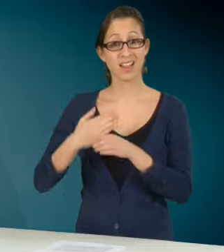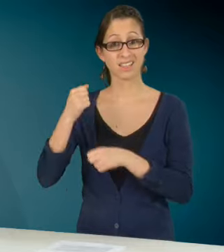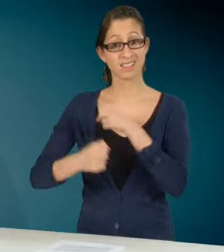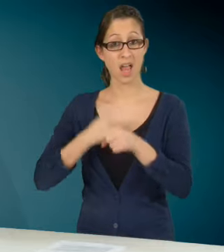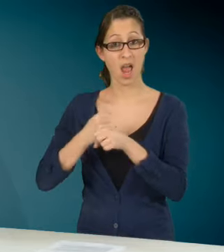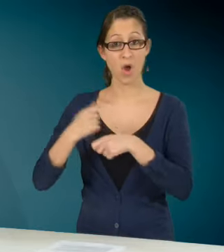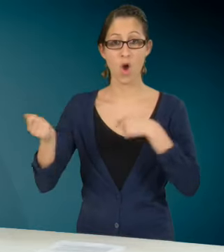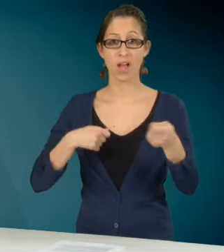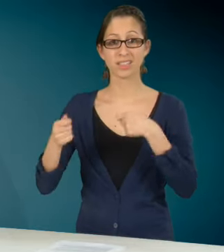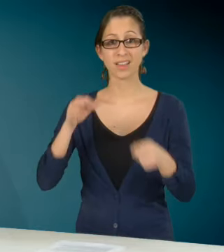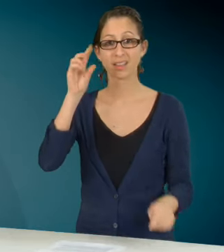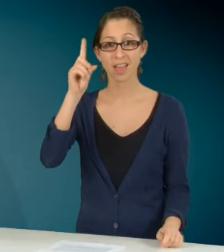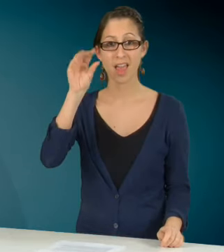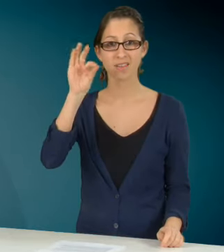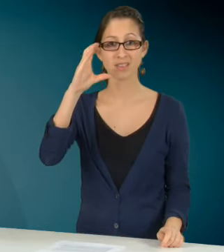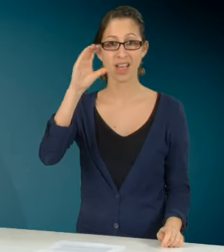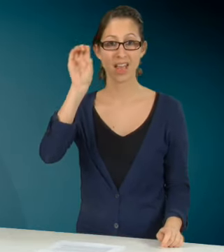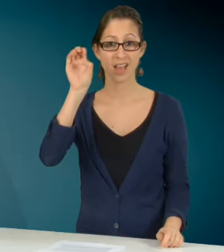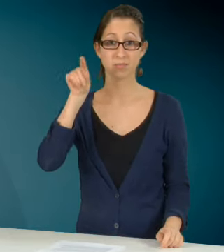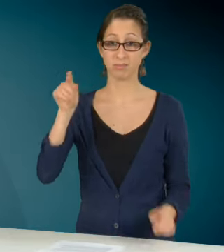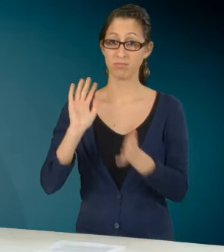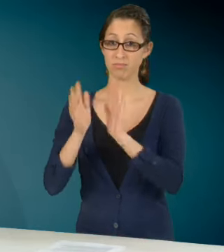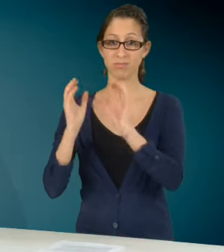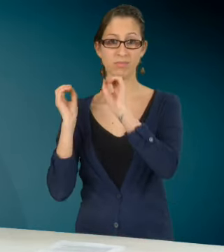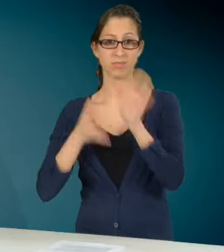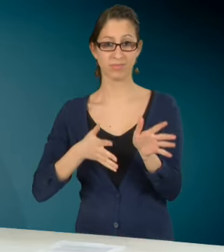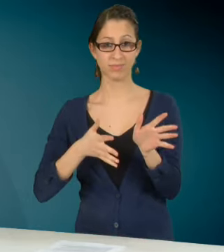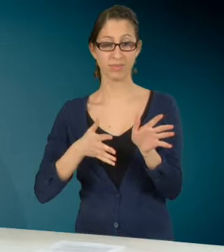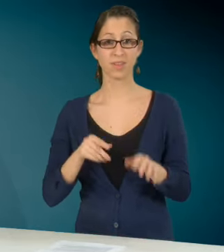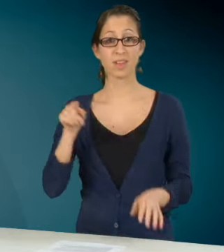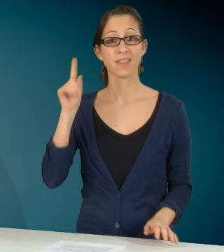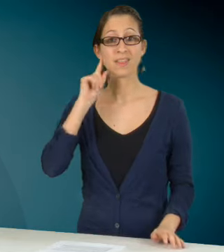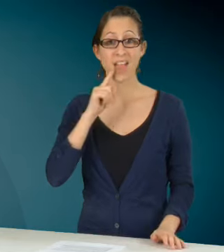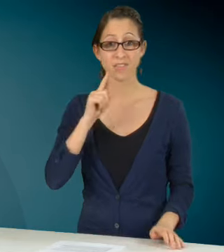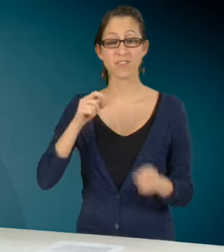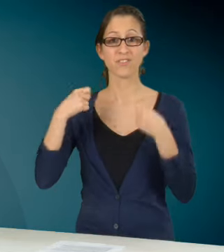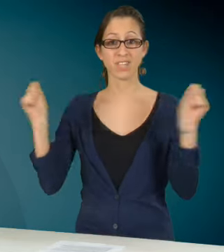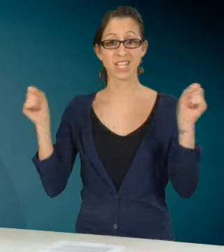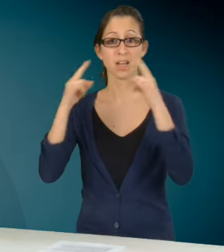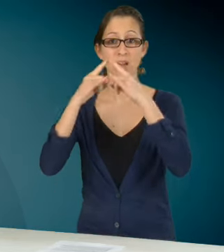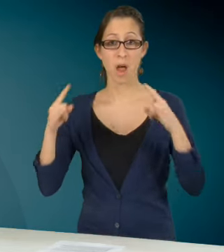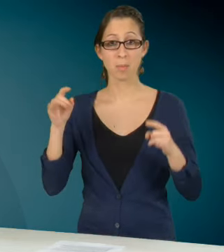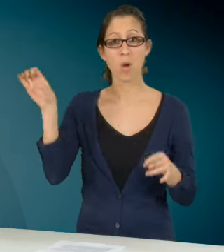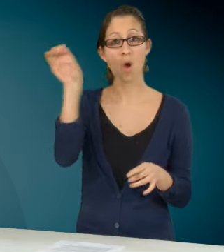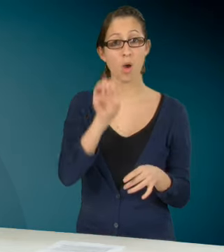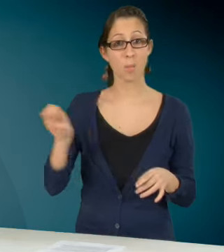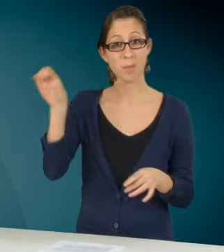jedes jahr wird vom dfc dem des free camp europe ein freizeit